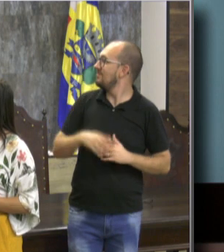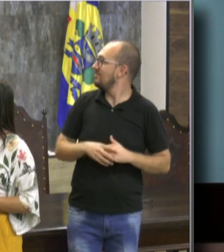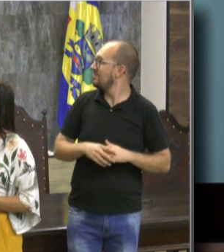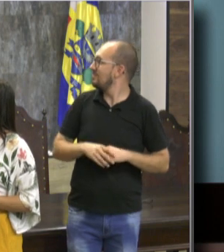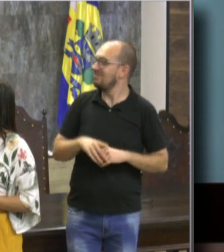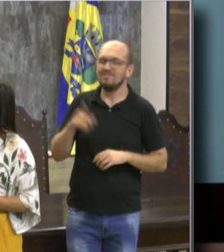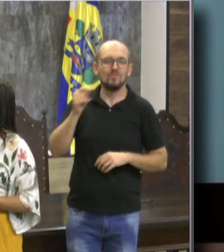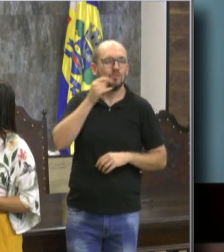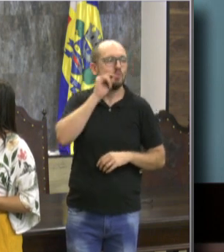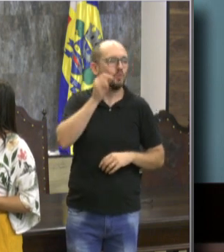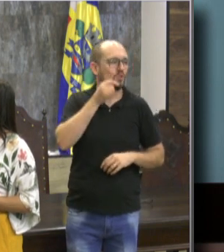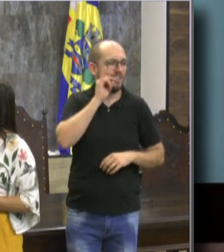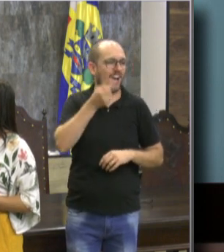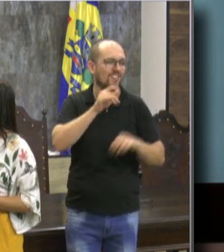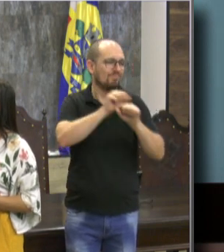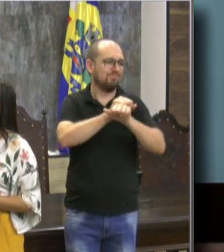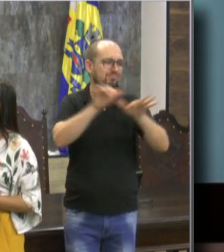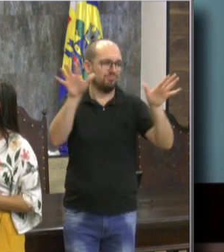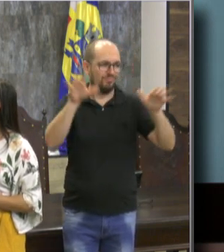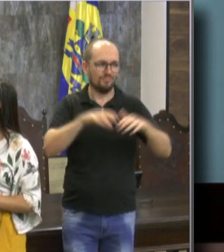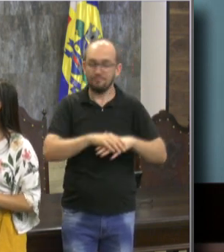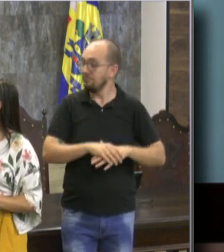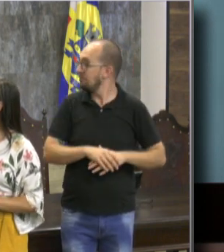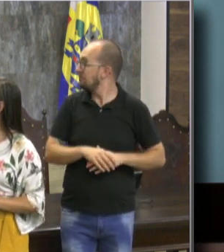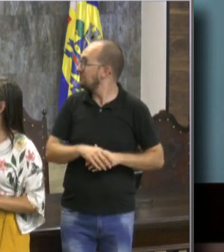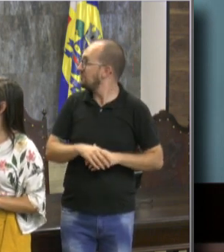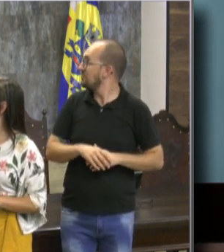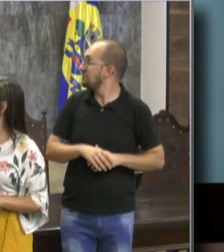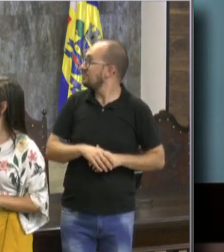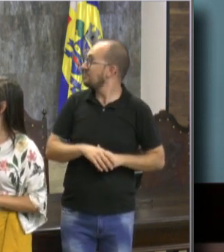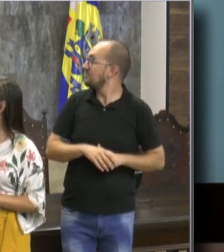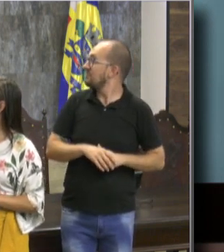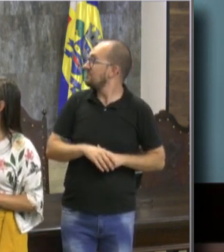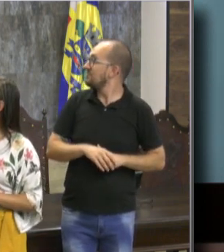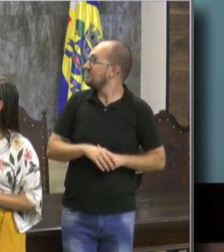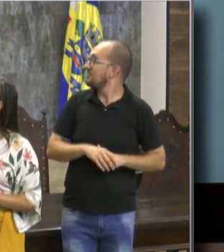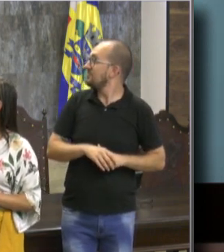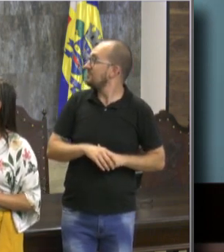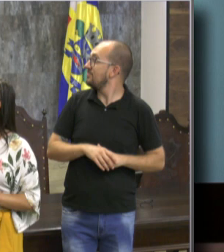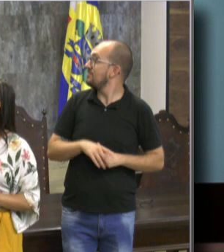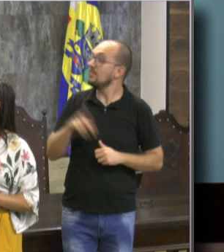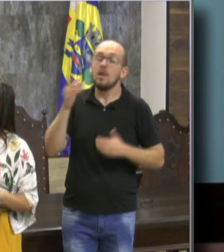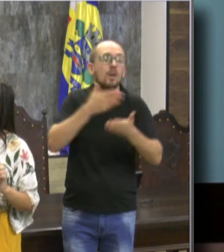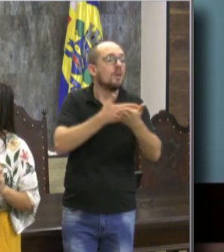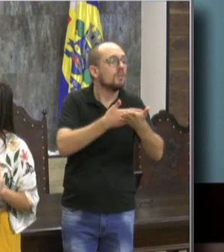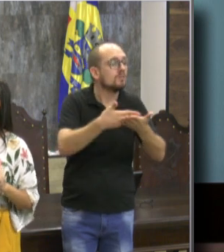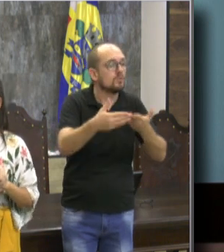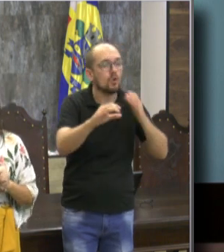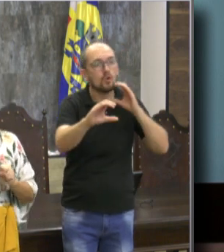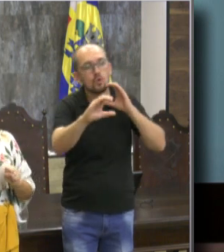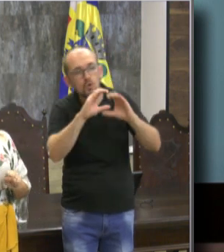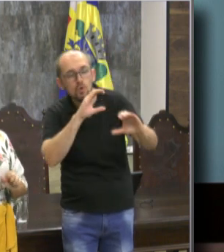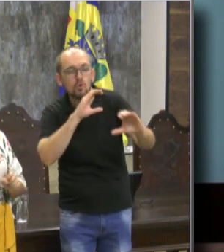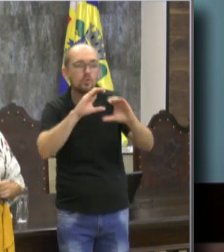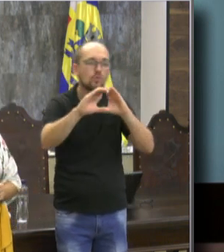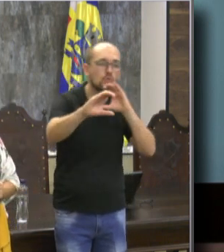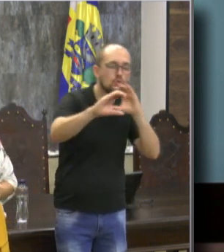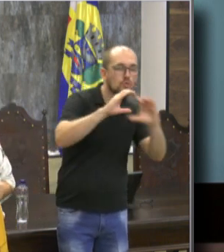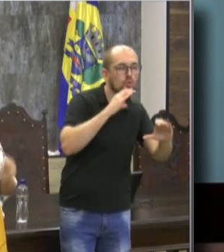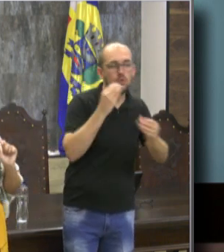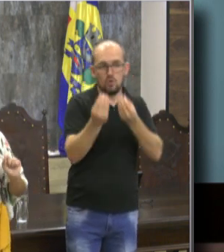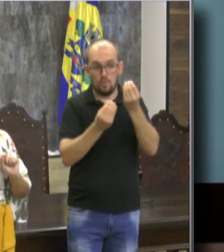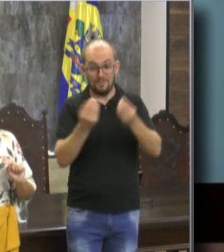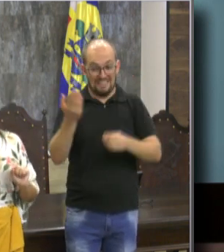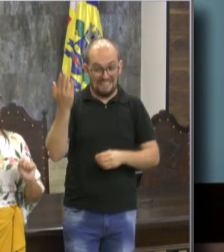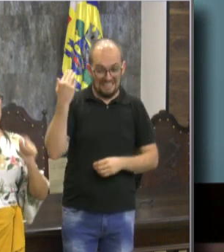Jundiaí. Então as primeiras comunicações para vocês saberem, né? A primeira coisa que ele falou para mim,